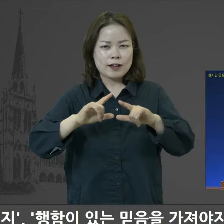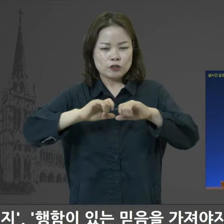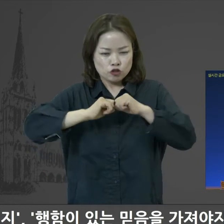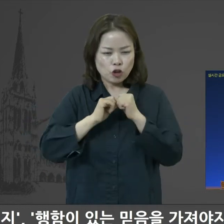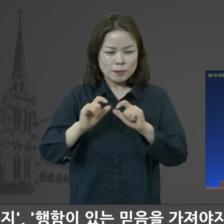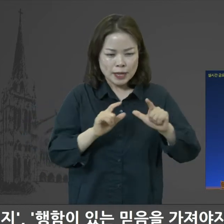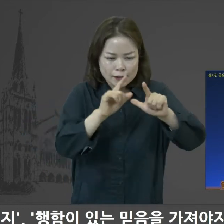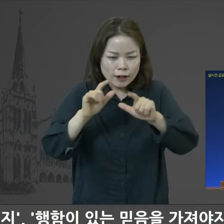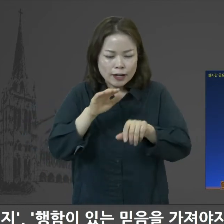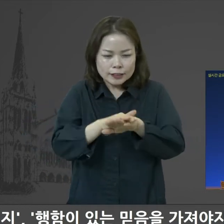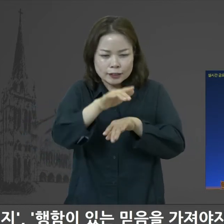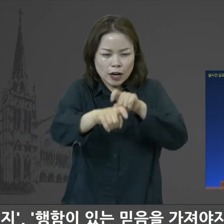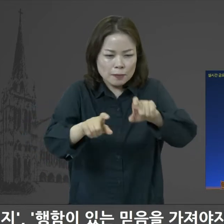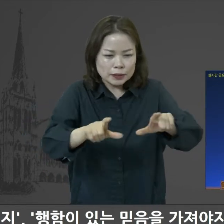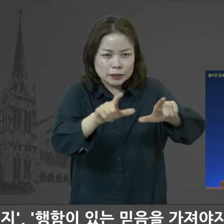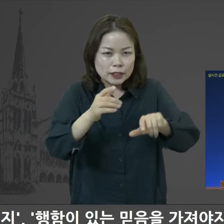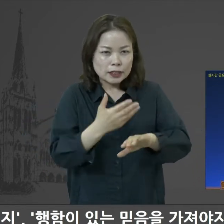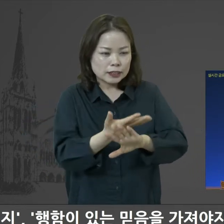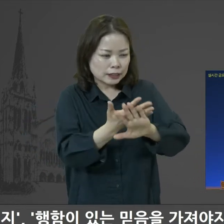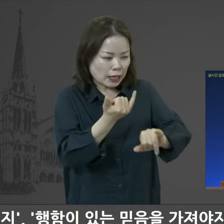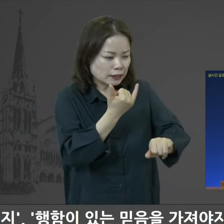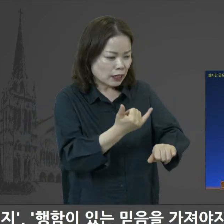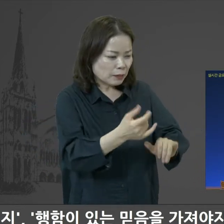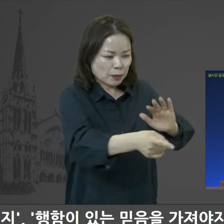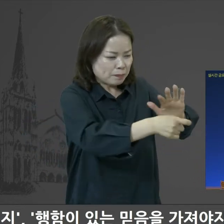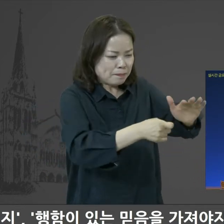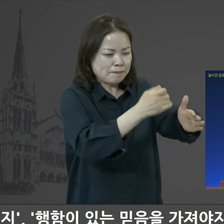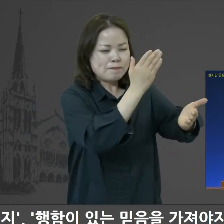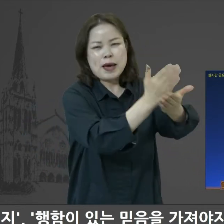안 되지. 지나가다 남의 우유 먹으면 안 되지.